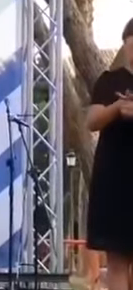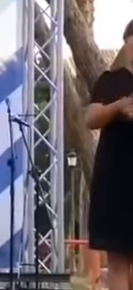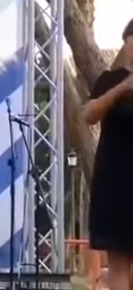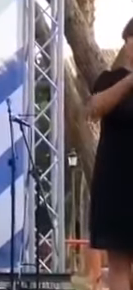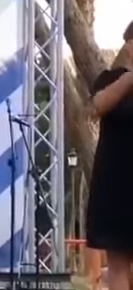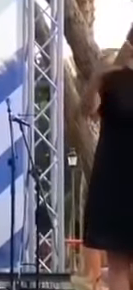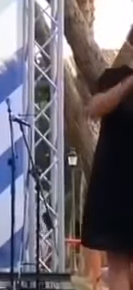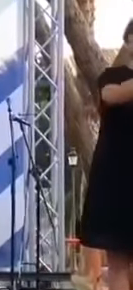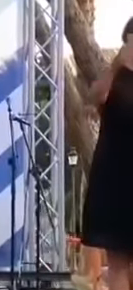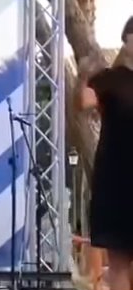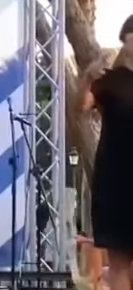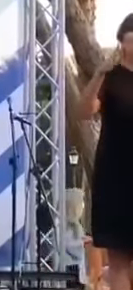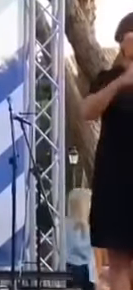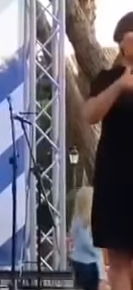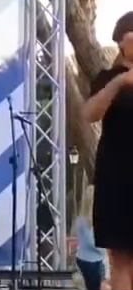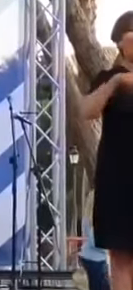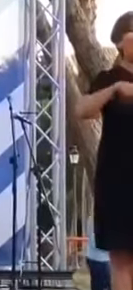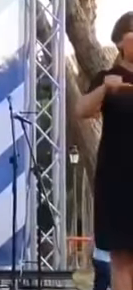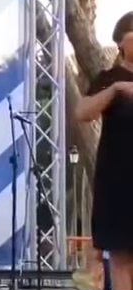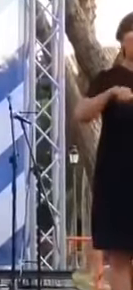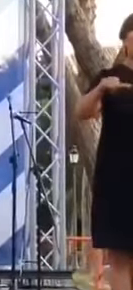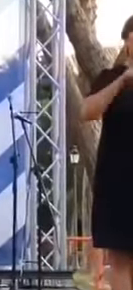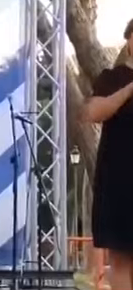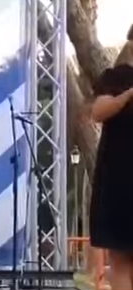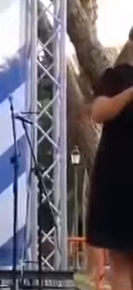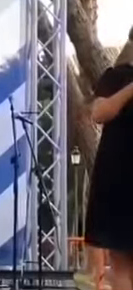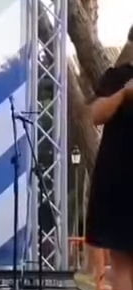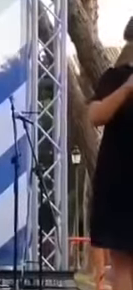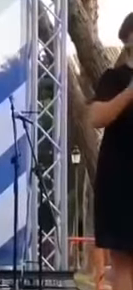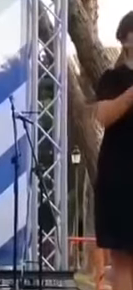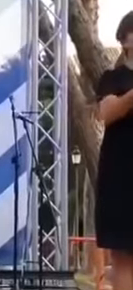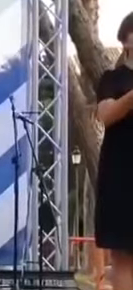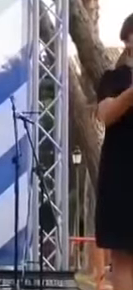le imprese, gli artigiani, i commercianti,